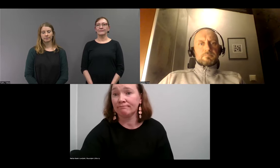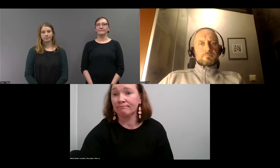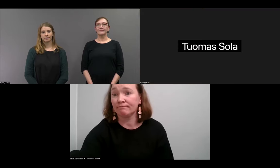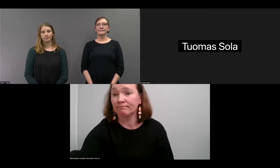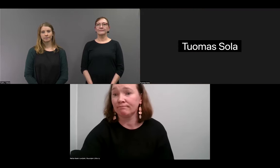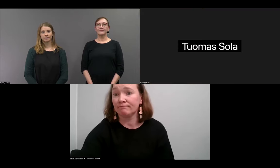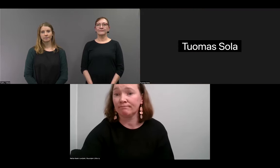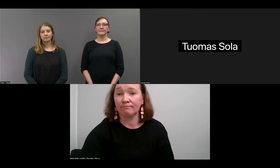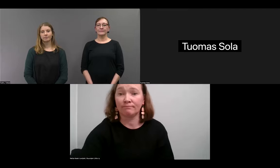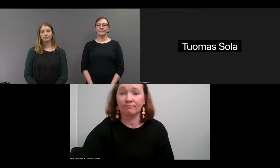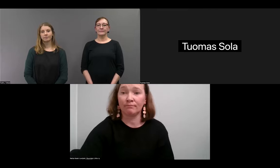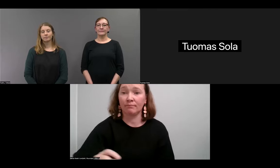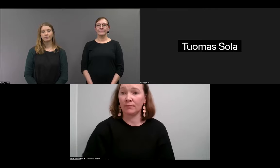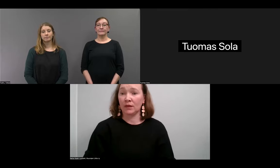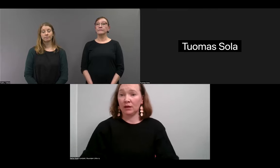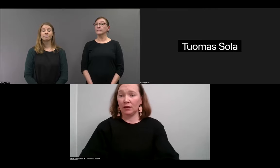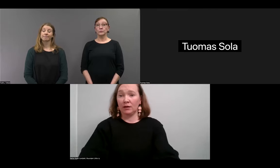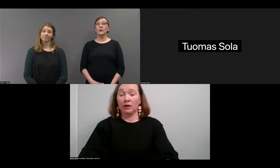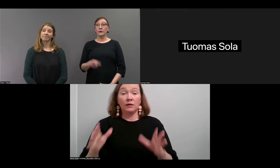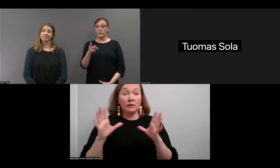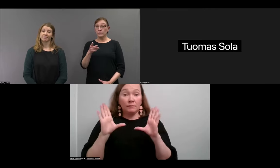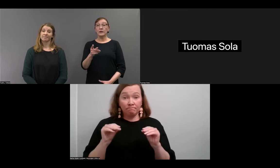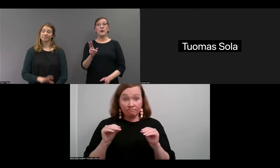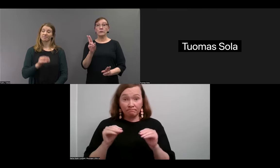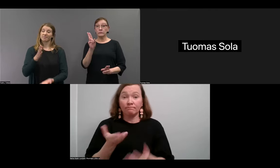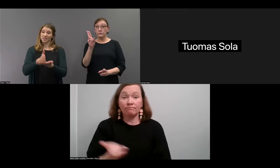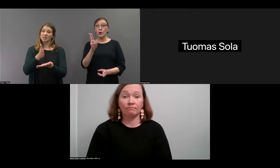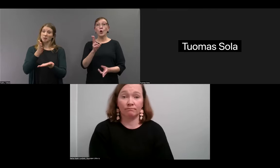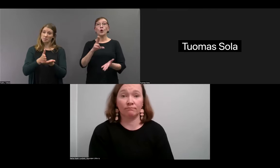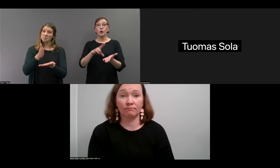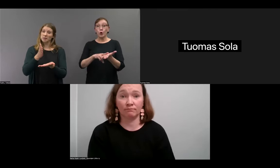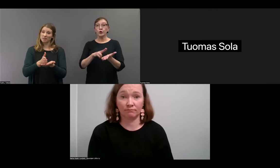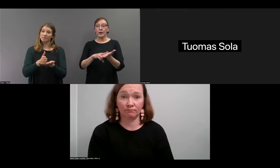hätätilanne. Ja se on ihan totta, ja tässä rinnallahan on koko ajan